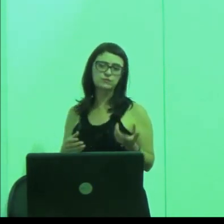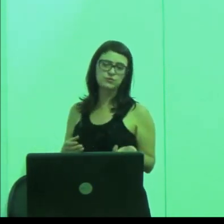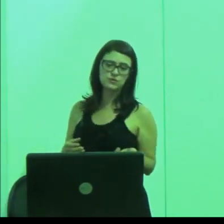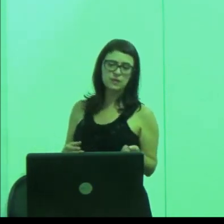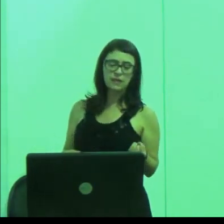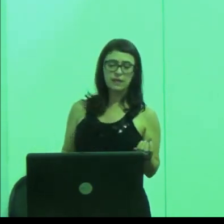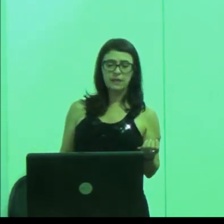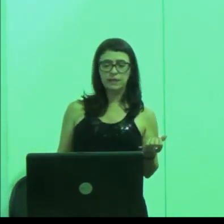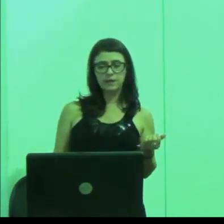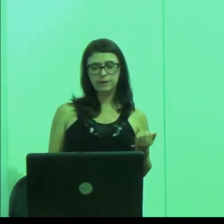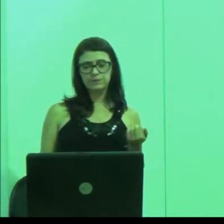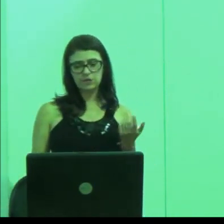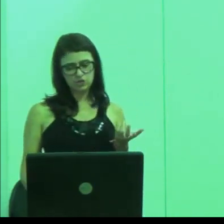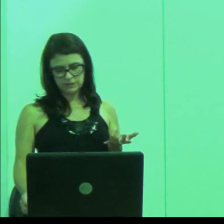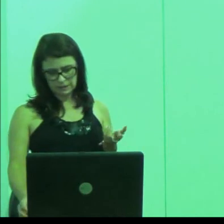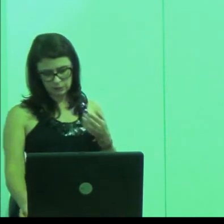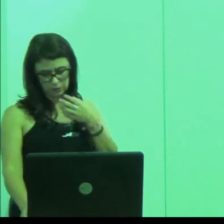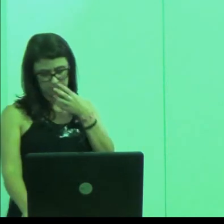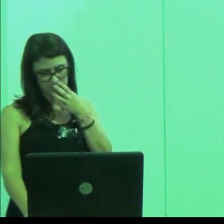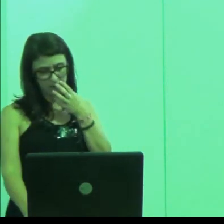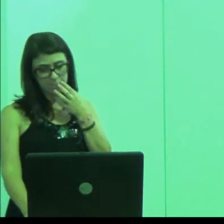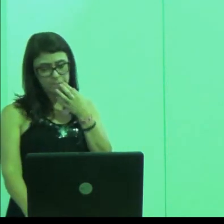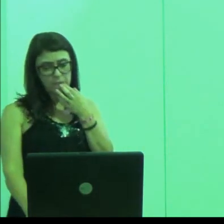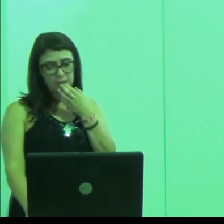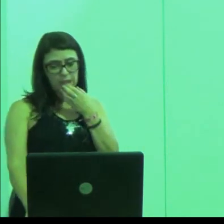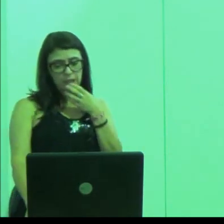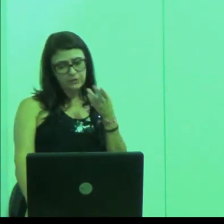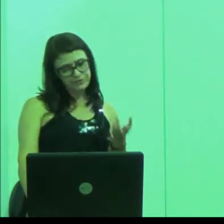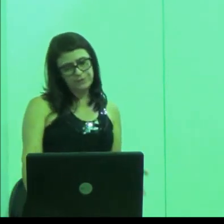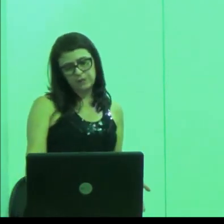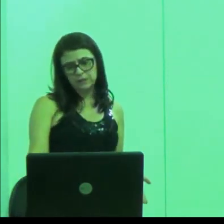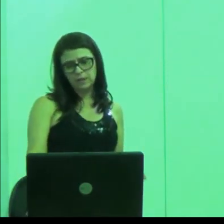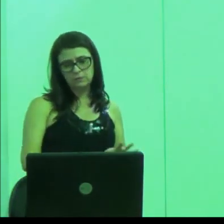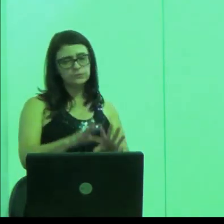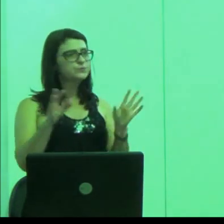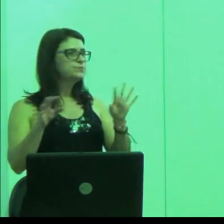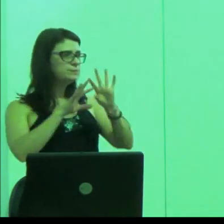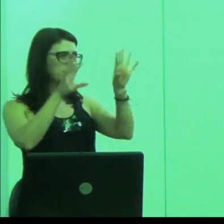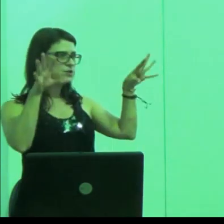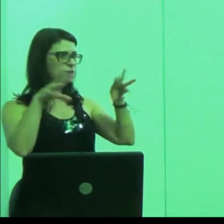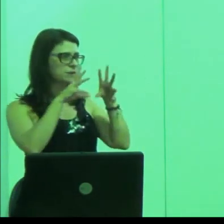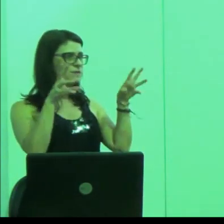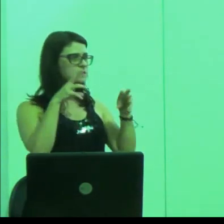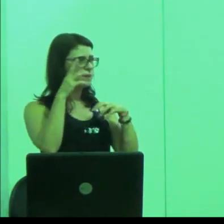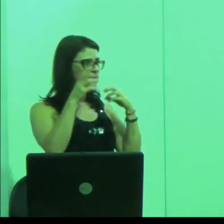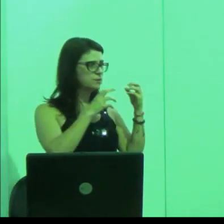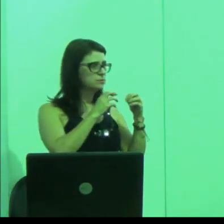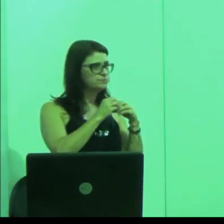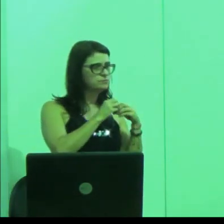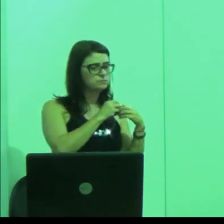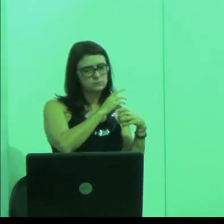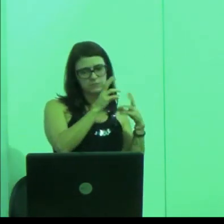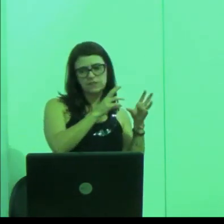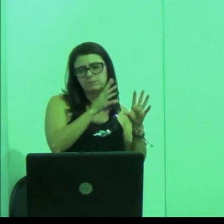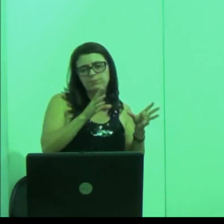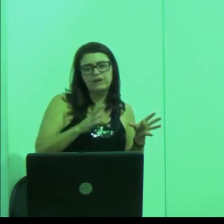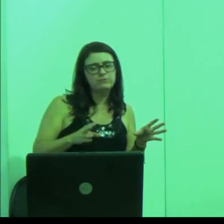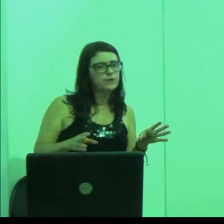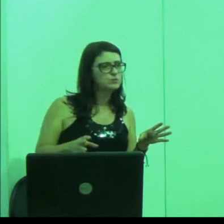livros de literatura, né? Enfim, então, eu acho que com esses exemplos eu quis brevemente